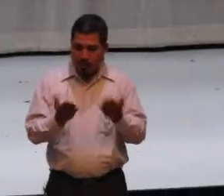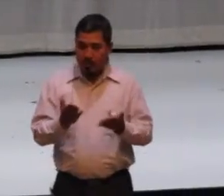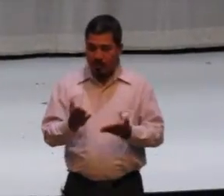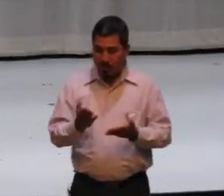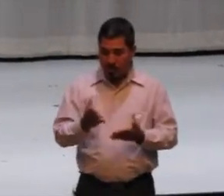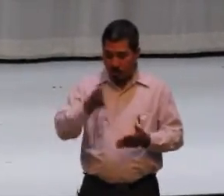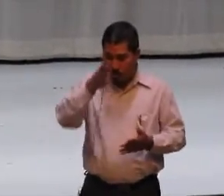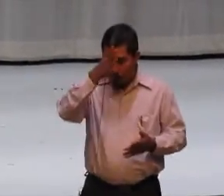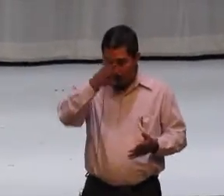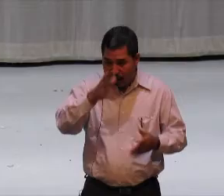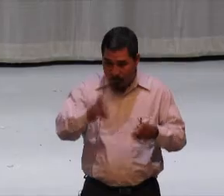nosotros como humanos,